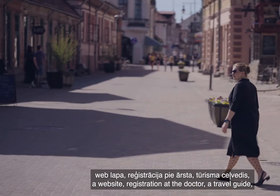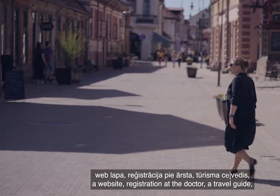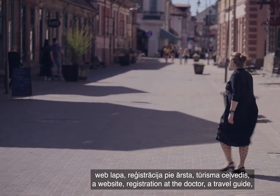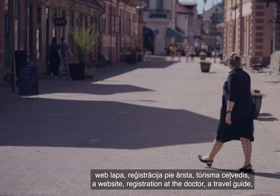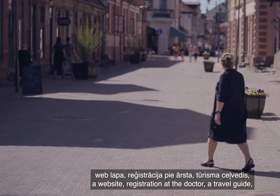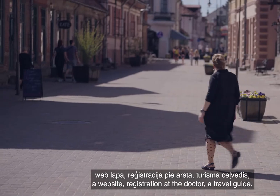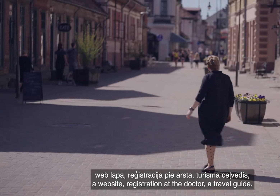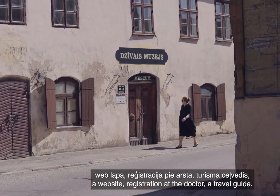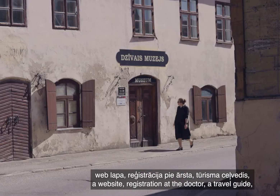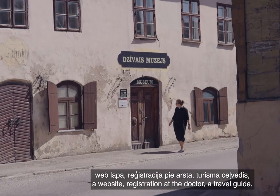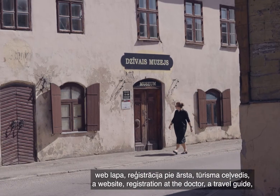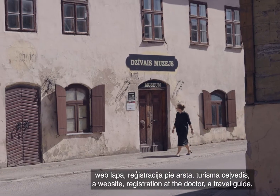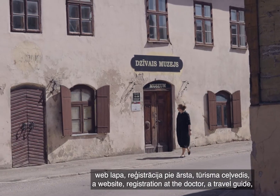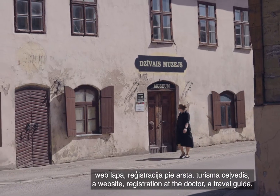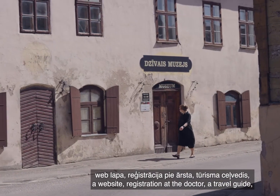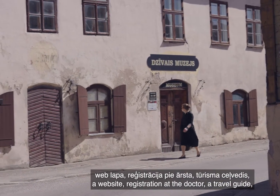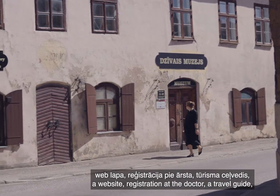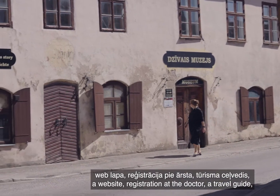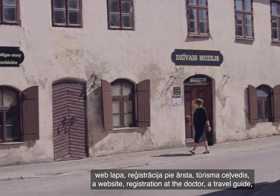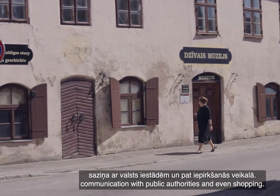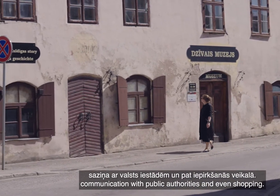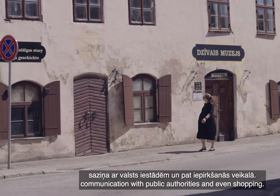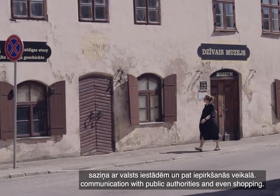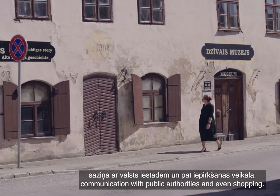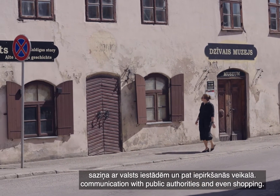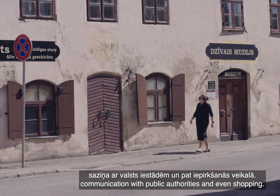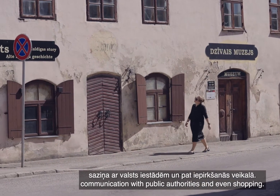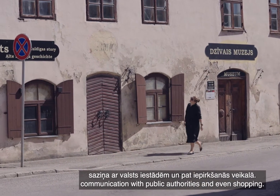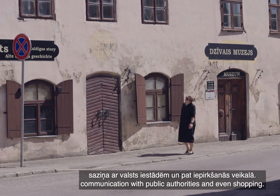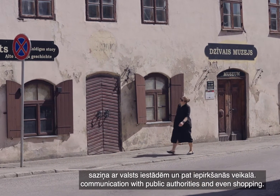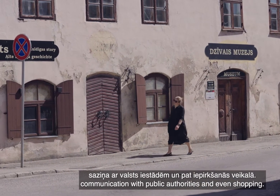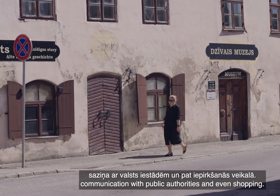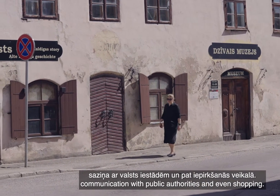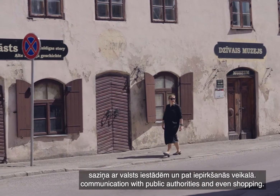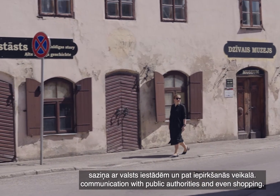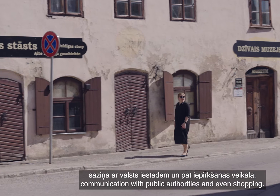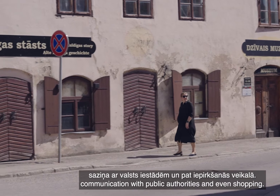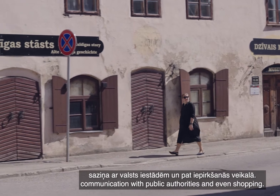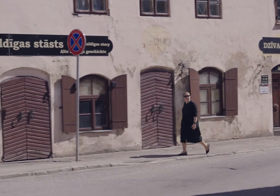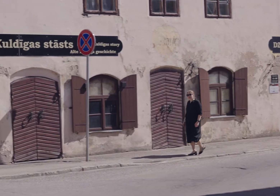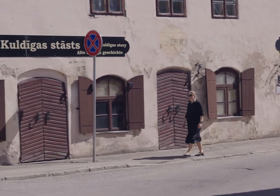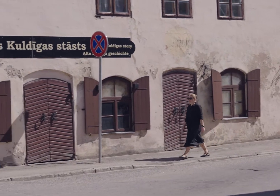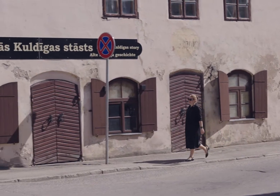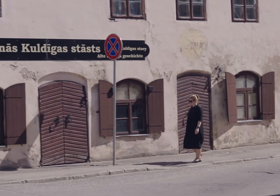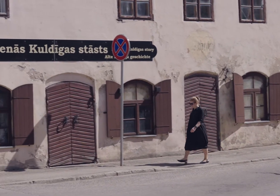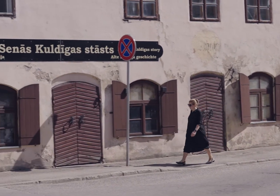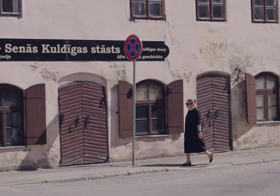Weblapa, reģistrācija pie ārsta, turisma ceļvedis, saziņa ar valsts iestādēm un pat iepirkšanās veikalā.